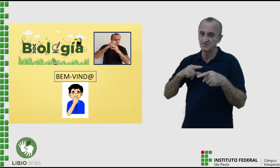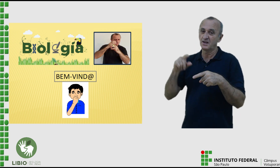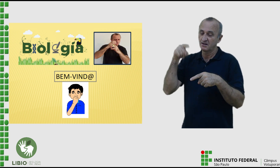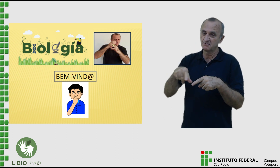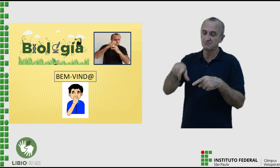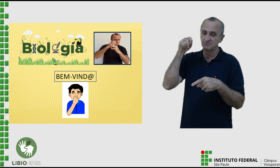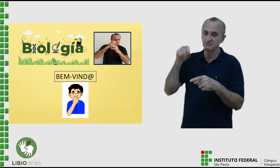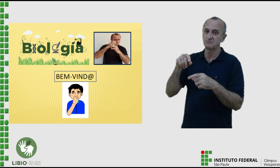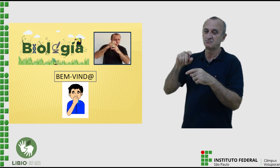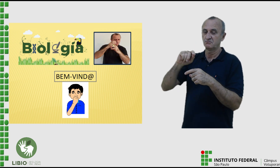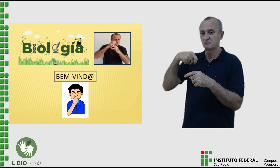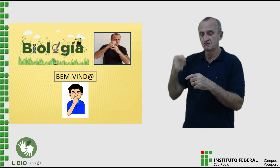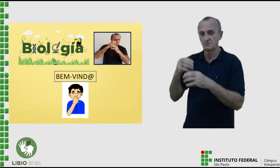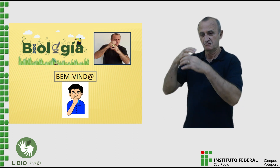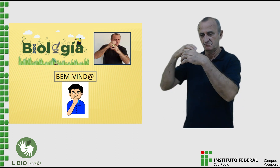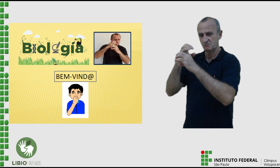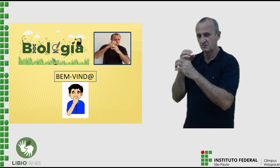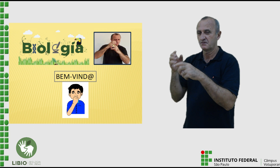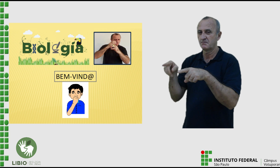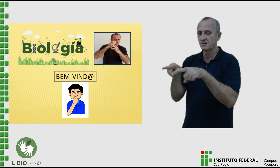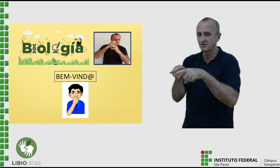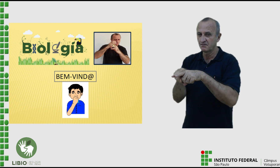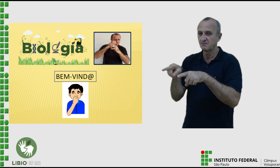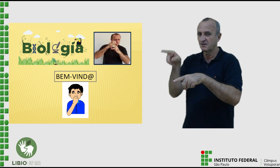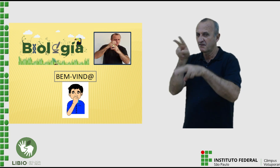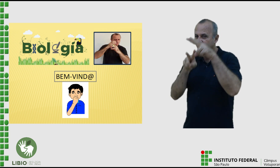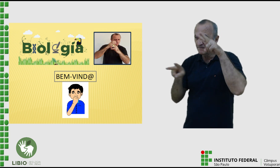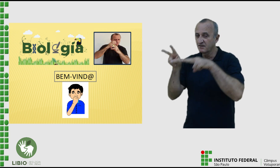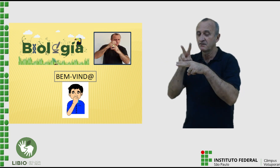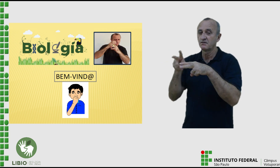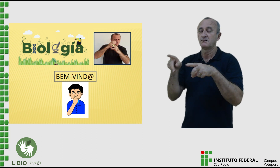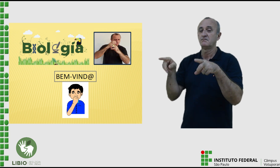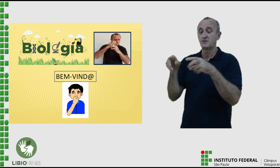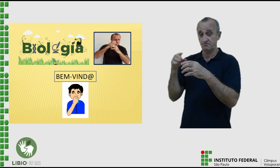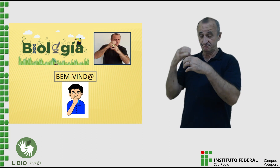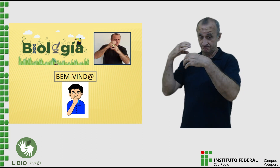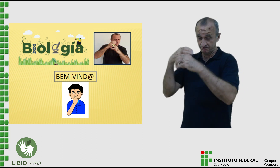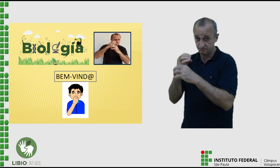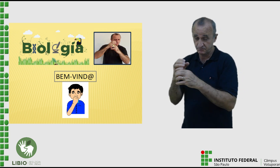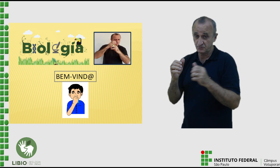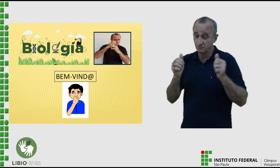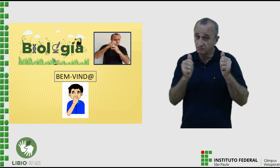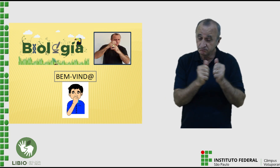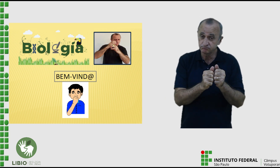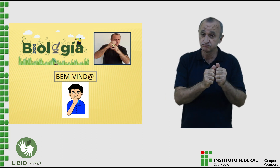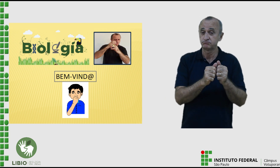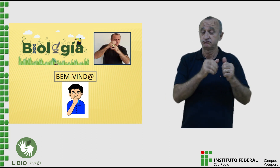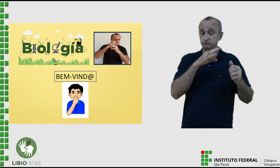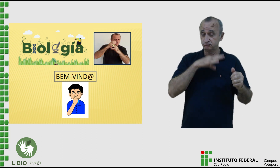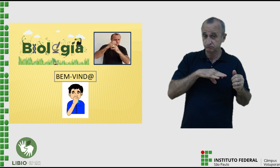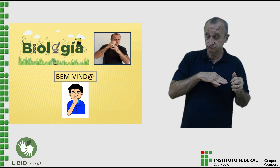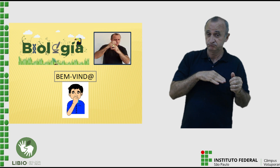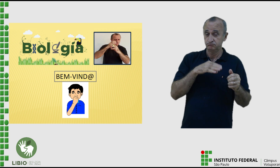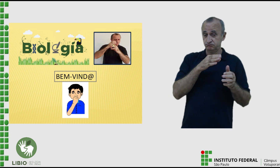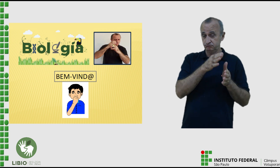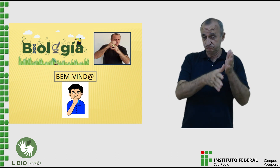esses sinais. Nós escolhemos por utilizar esse sinal. Ele é mais visual.